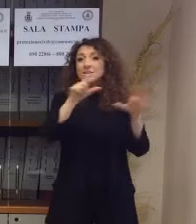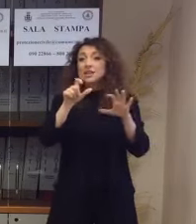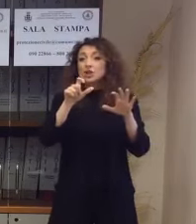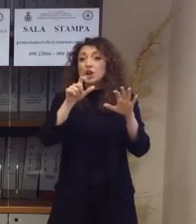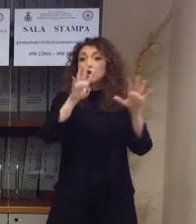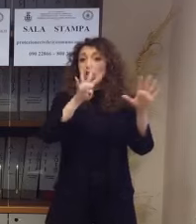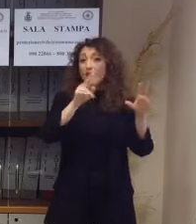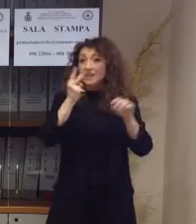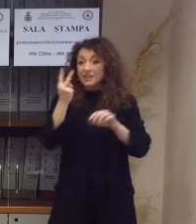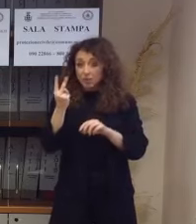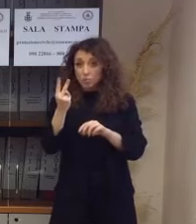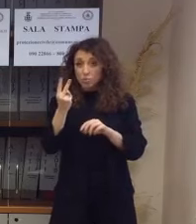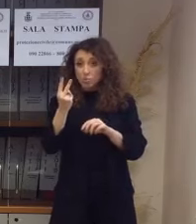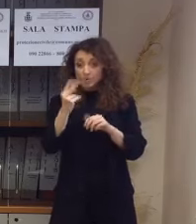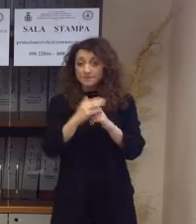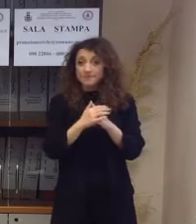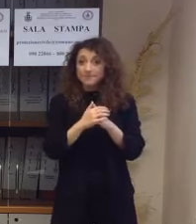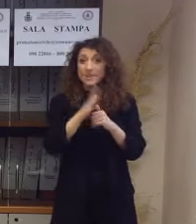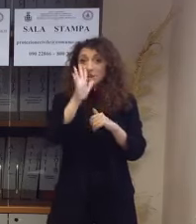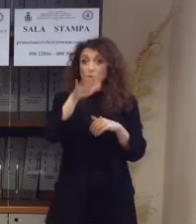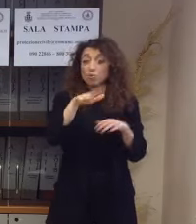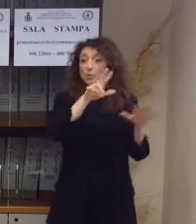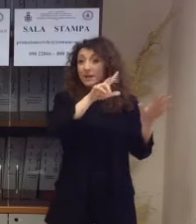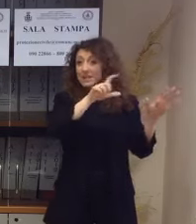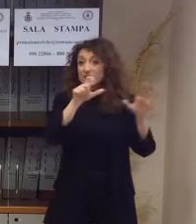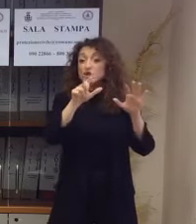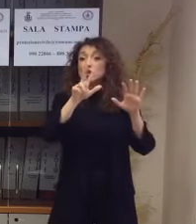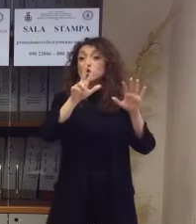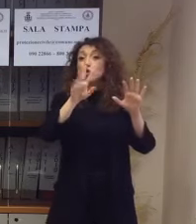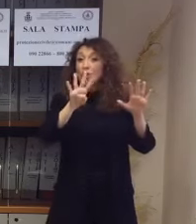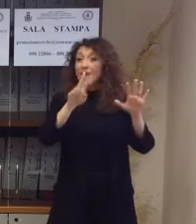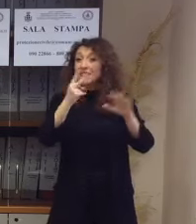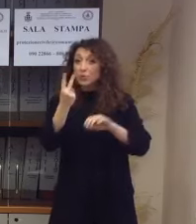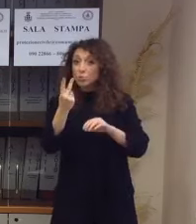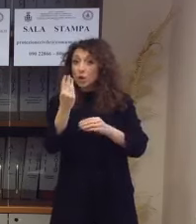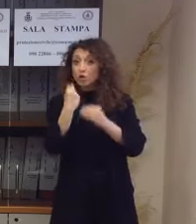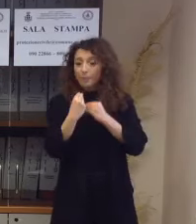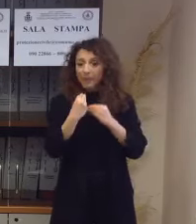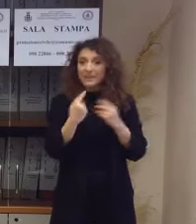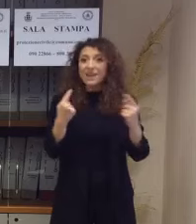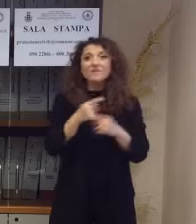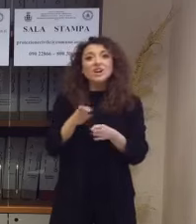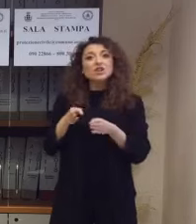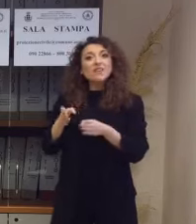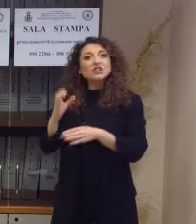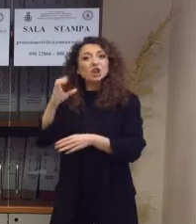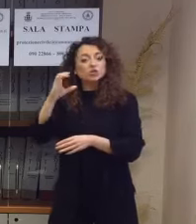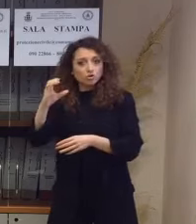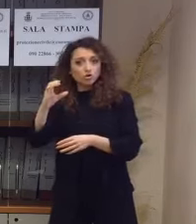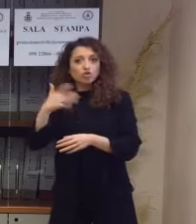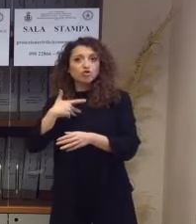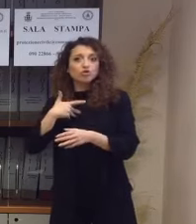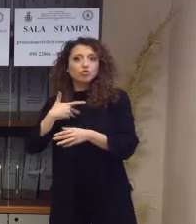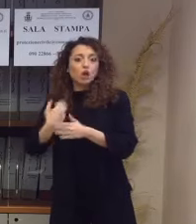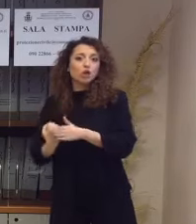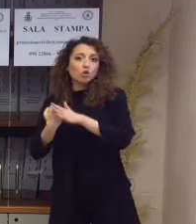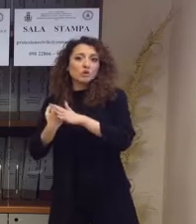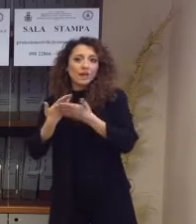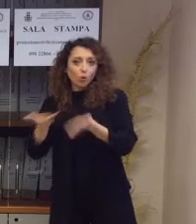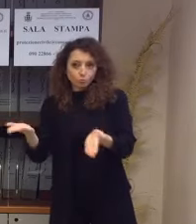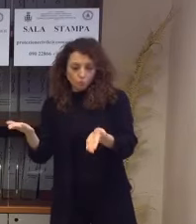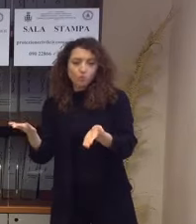5.792, quindi abbiamo unificato le due fasce, quindi 5.792 domande. Alla fascia C, cioè che percepiscono una forma di sostegno pubblico, che ora